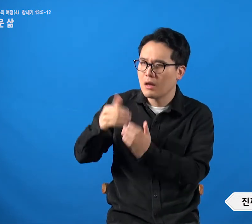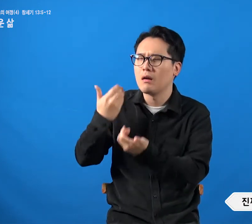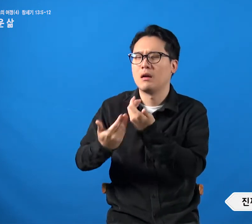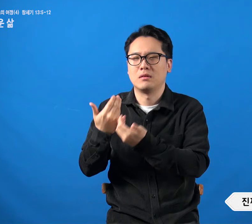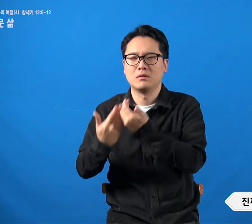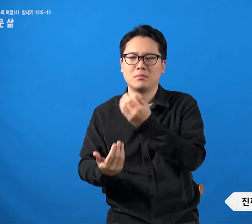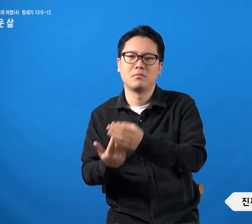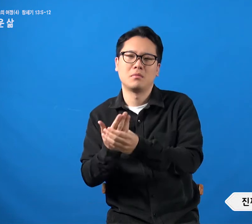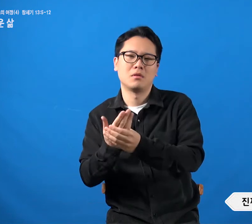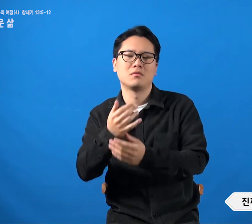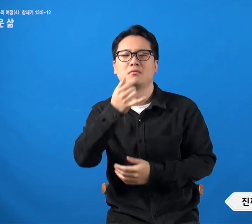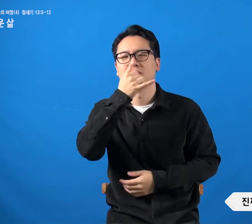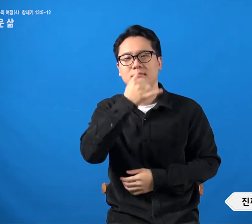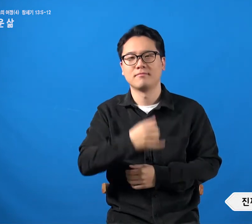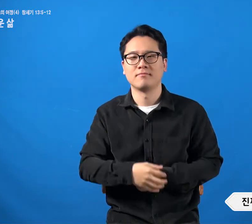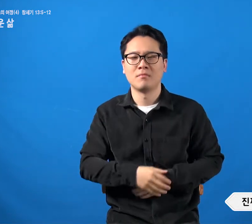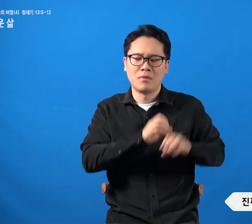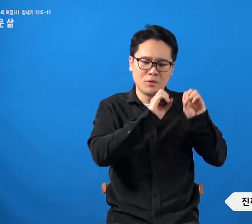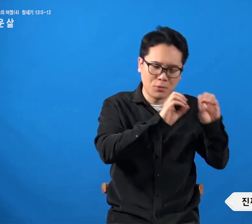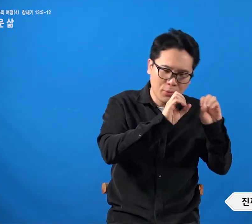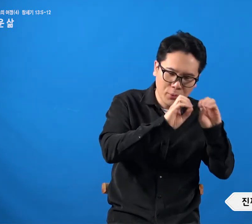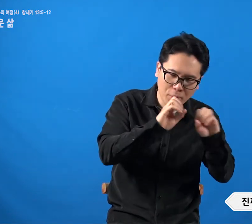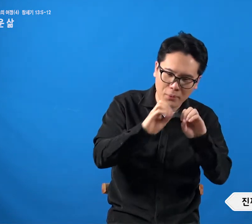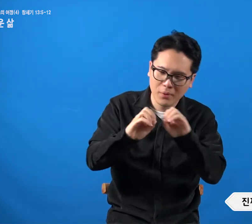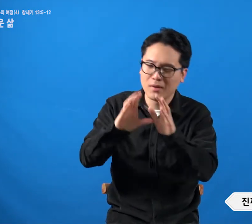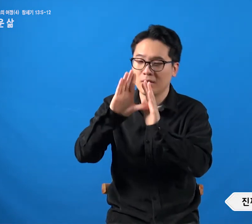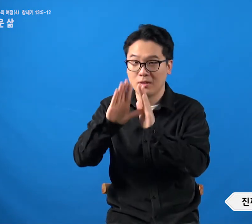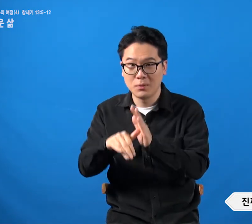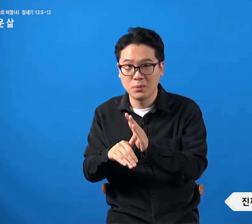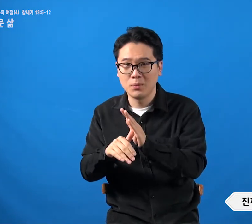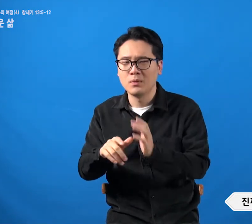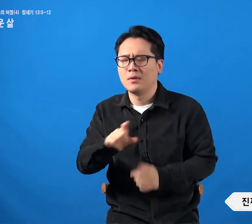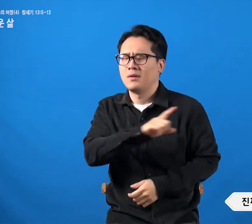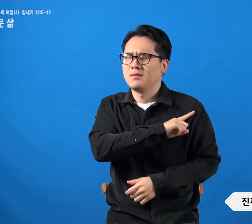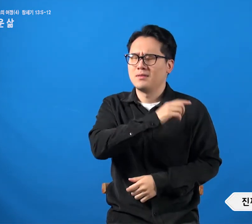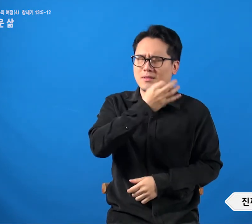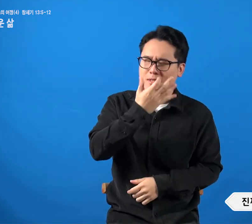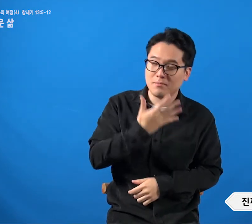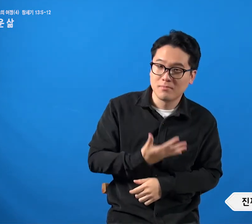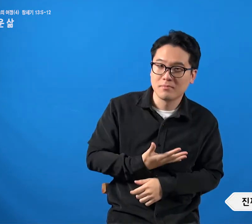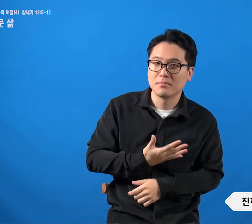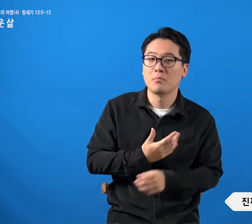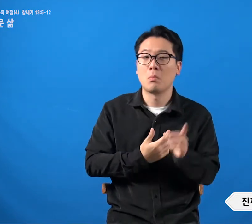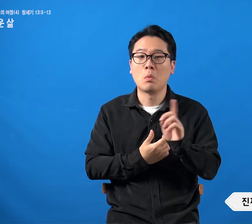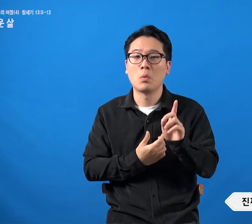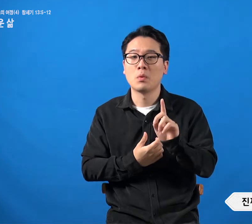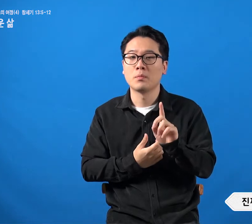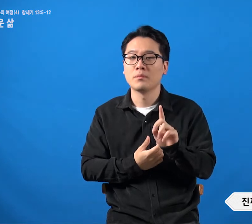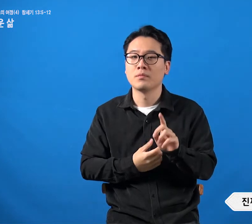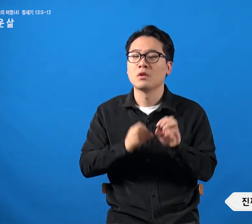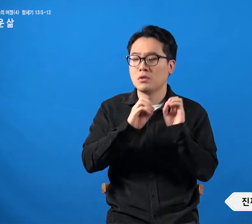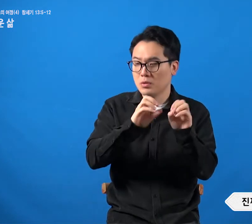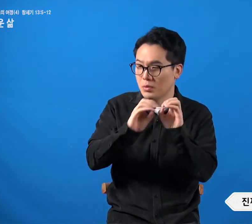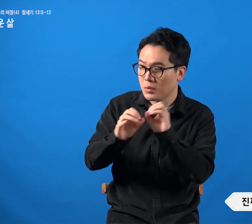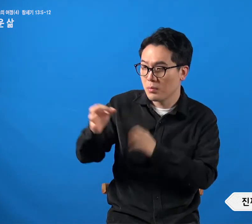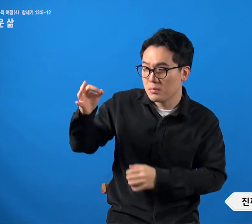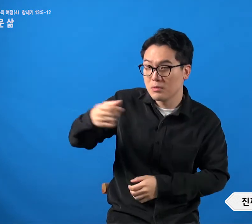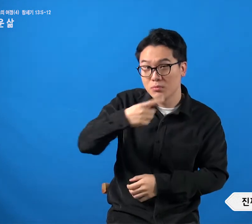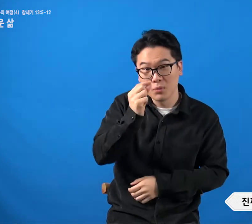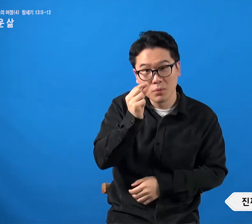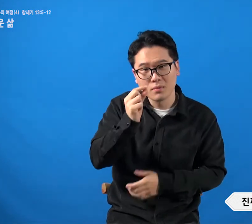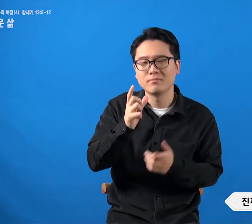있을 수 있습니다. 선교 사역을 하면서도 가장 힘든 것, 아니 선교비가 부족해서가